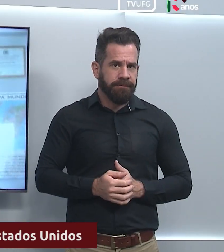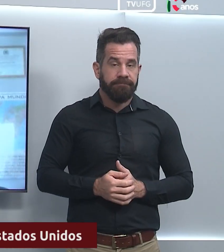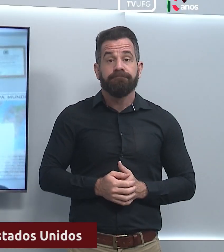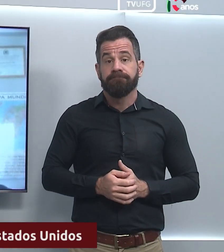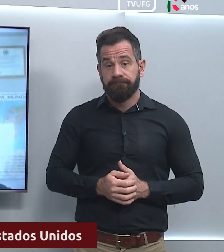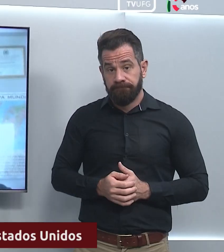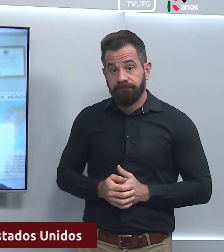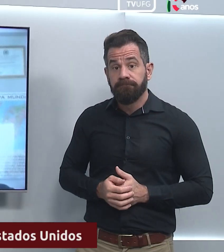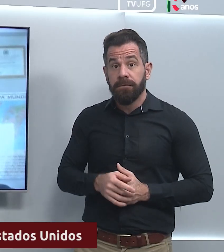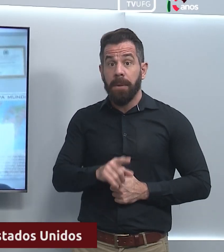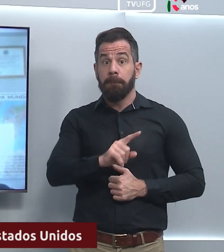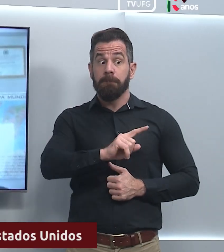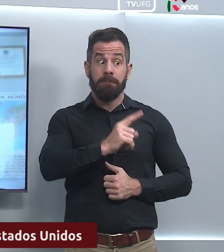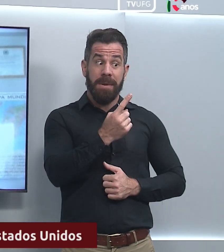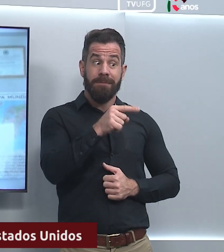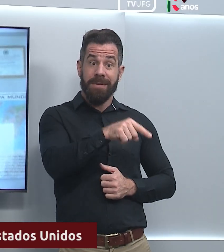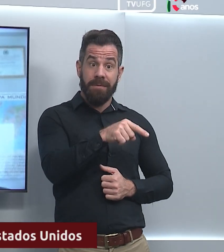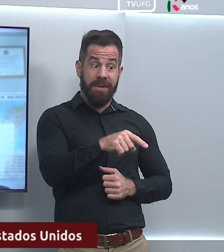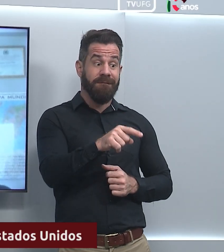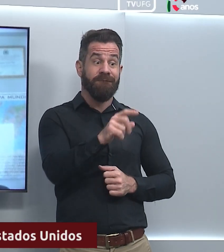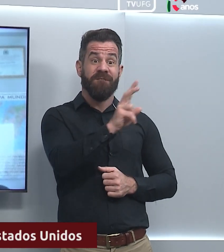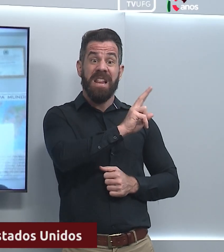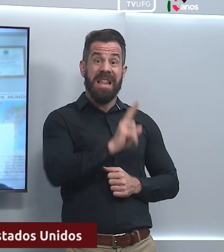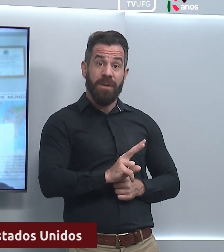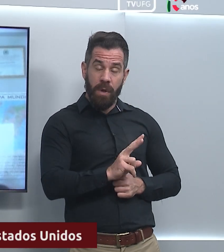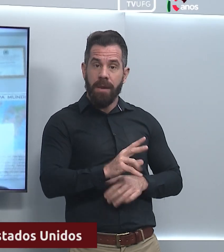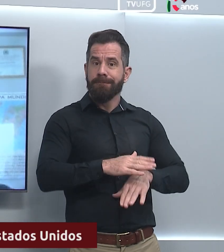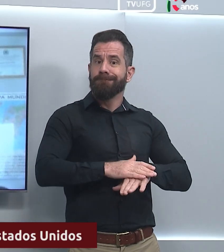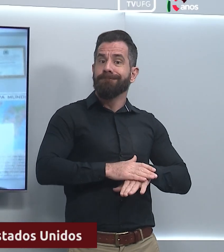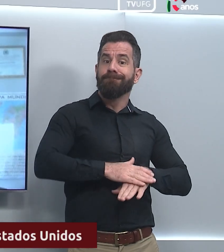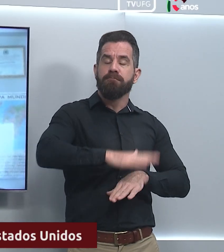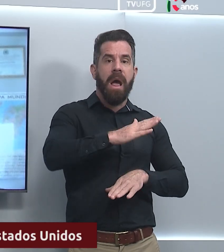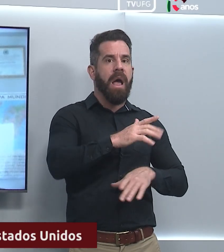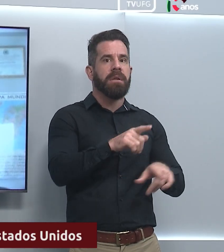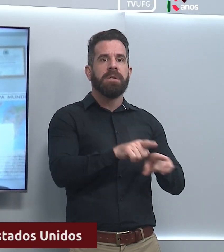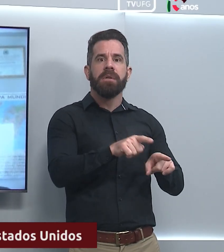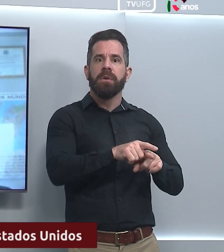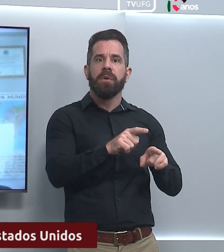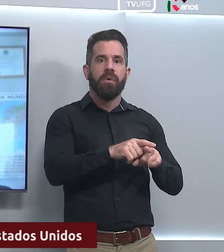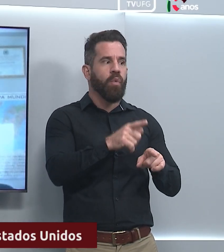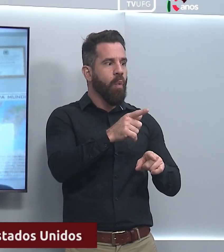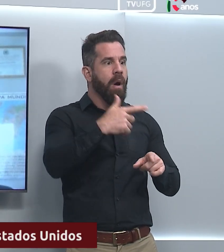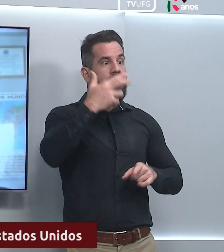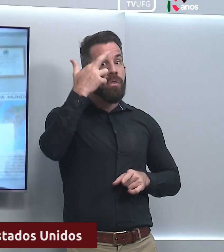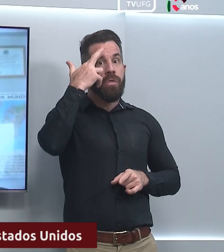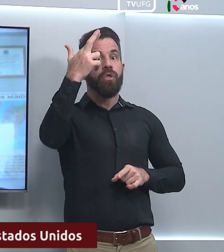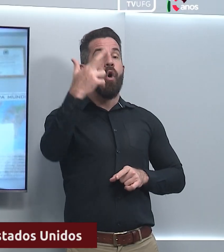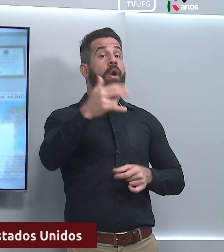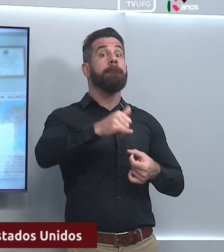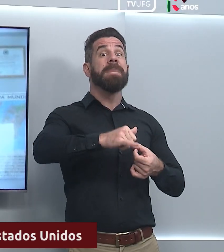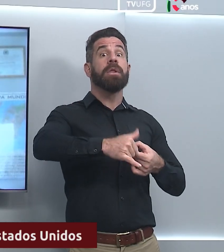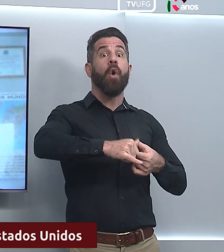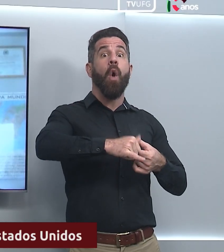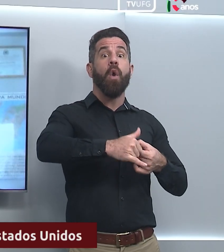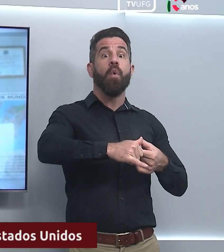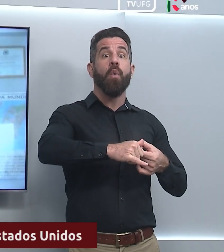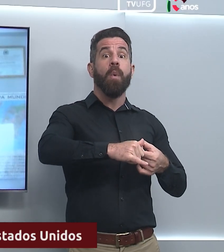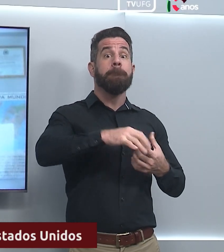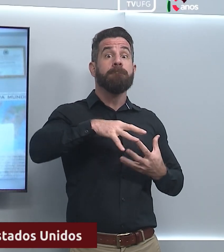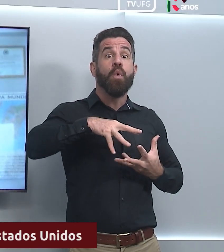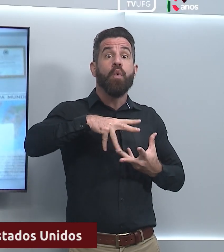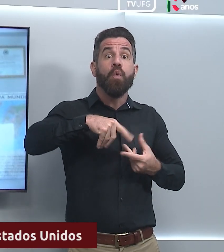Venezuela é um dos maiores produtores, detentores de reservas de petróleo do mundo, né? Esse é um